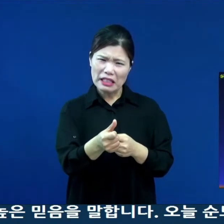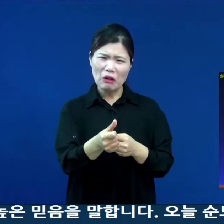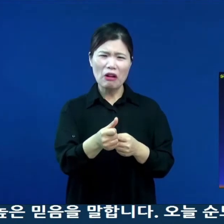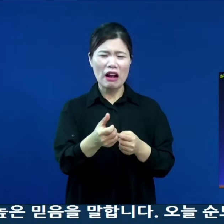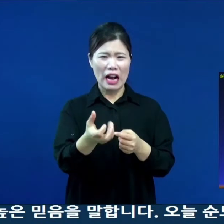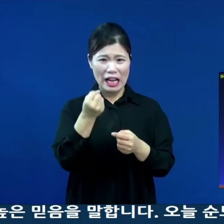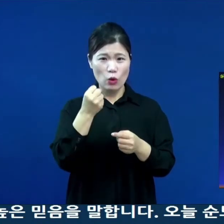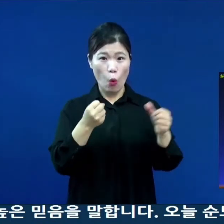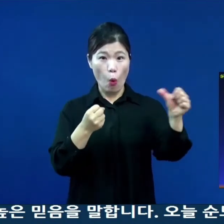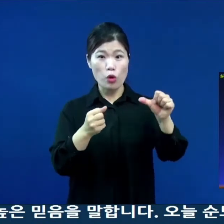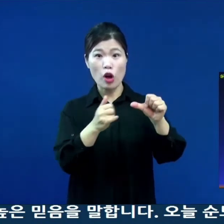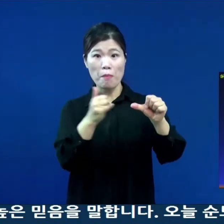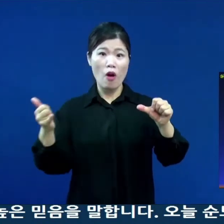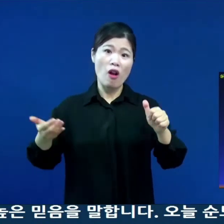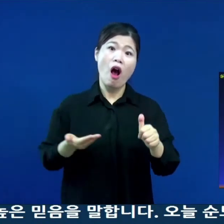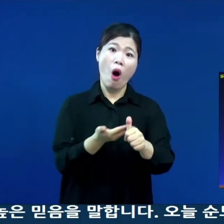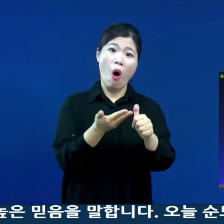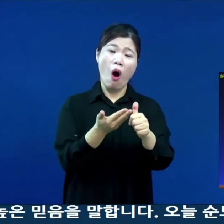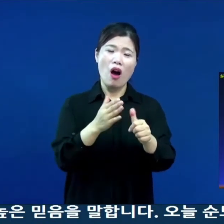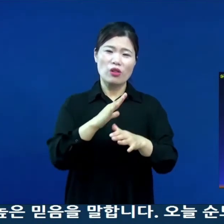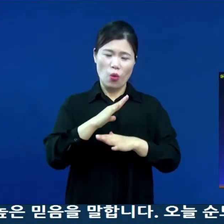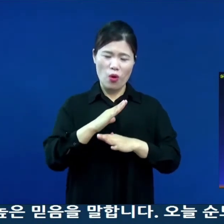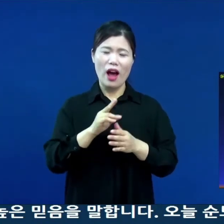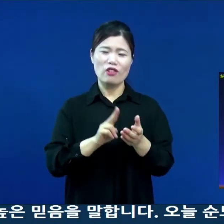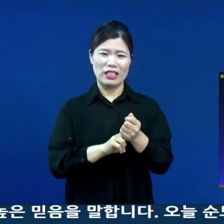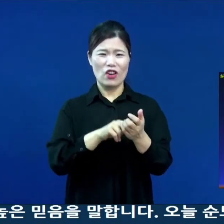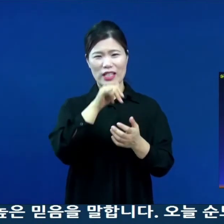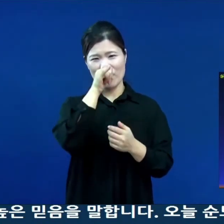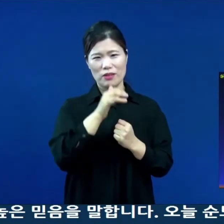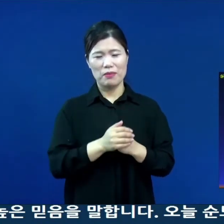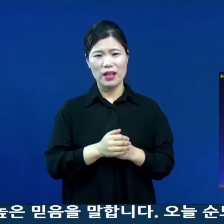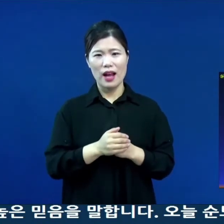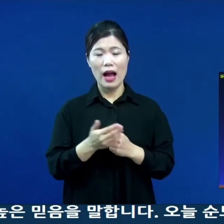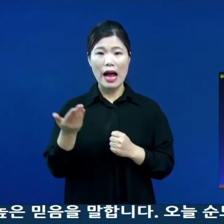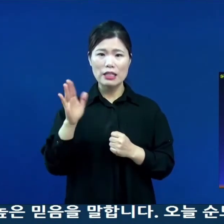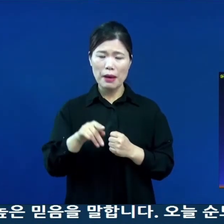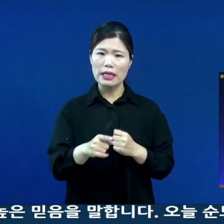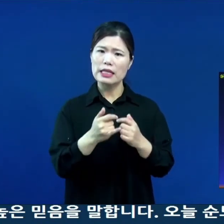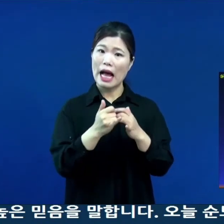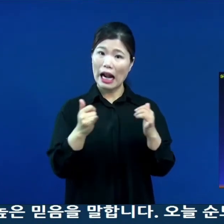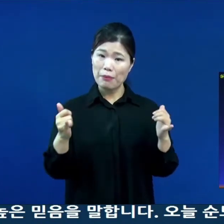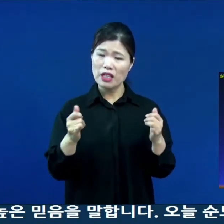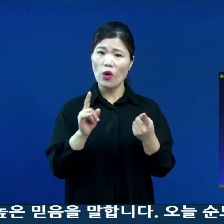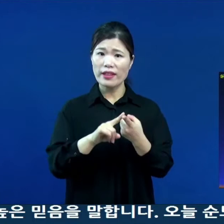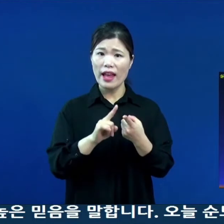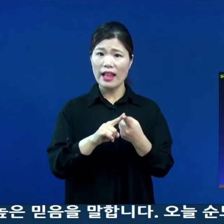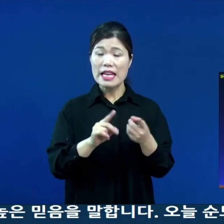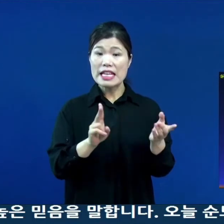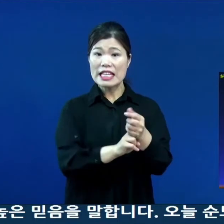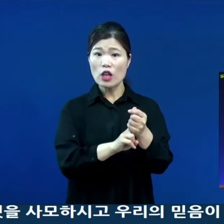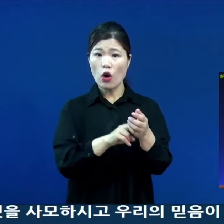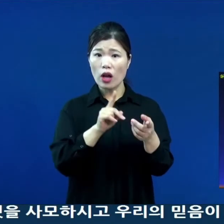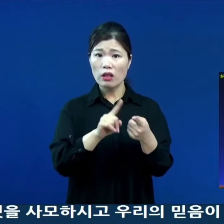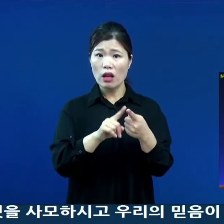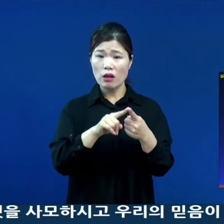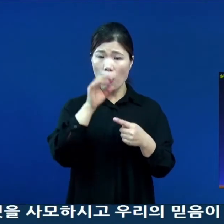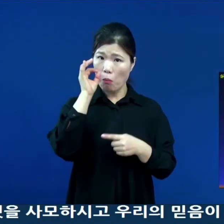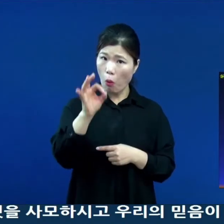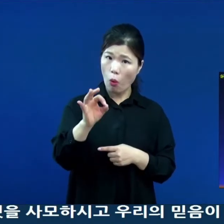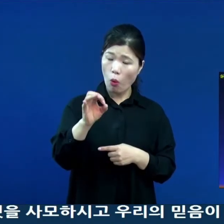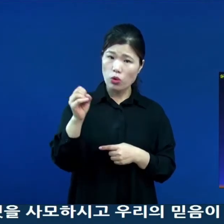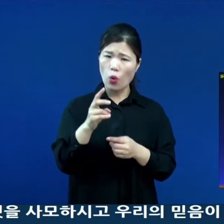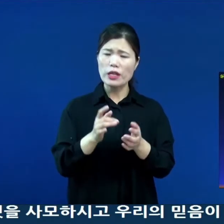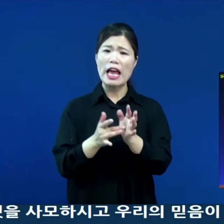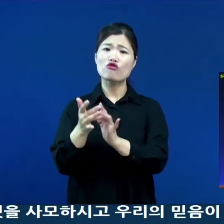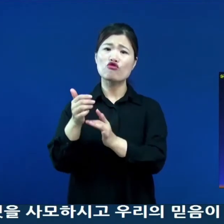먹이는 이 놀라운 기적을 펼쳤는데, 사람들이 이 기적에 반응하고 이 기적을 통해서